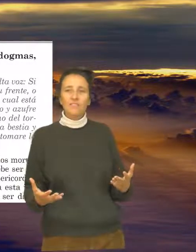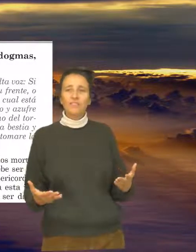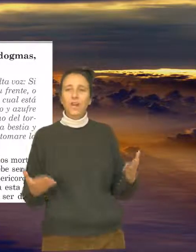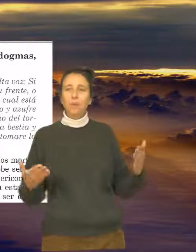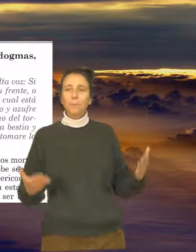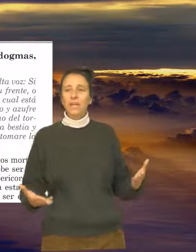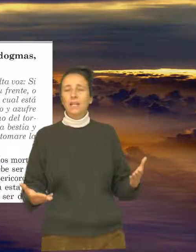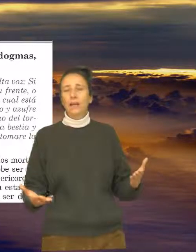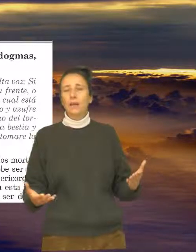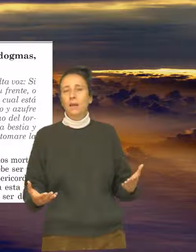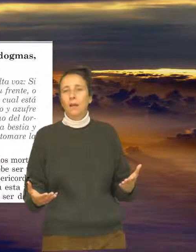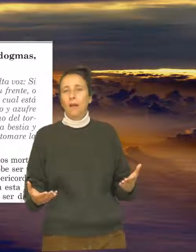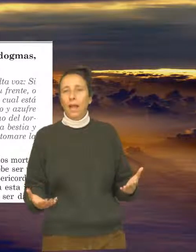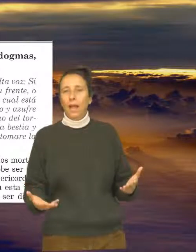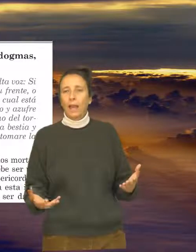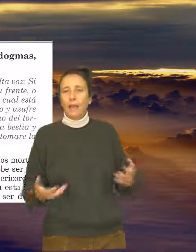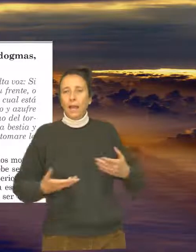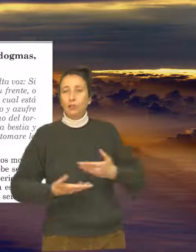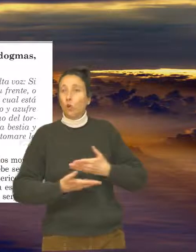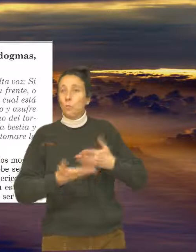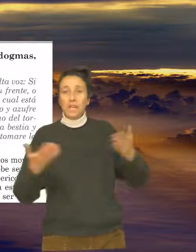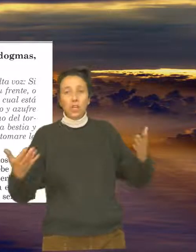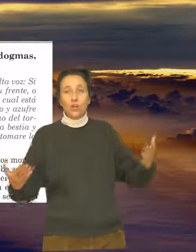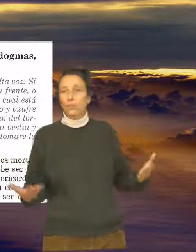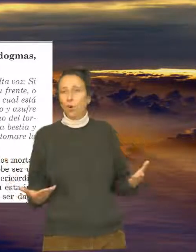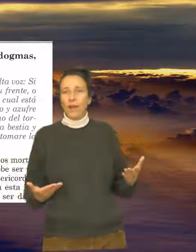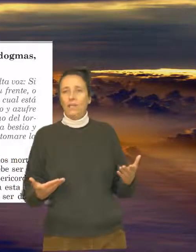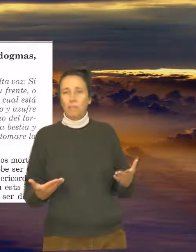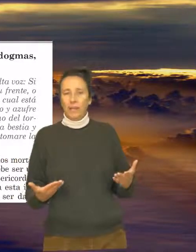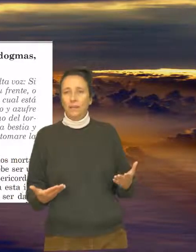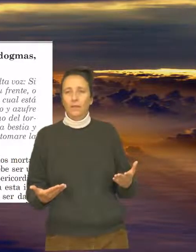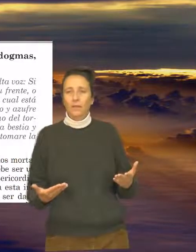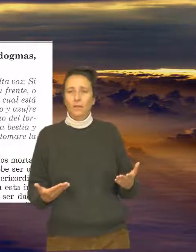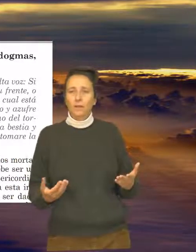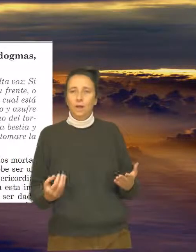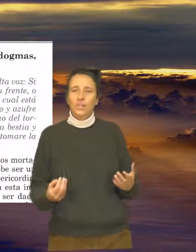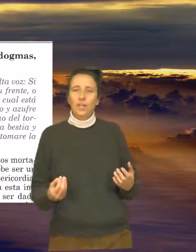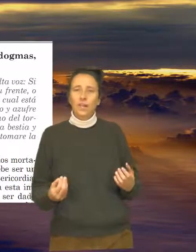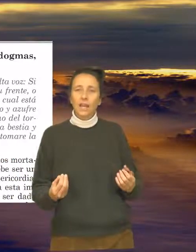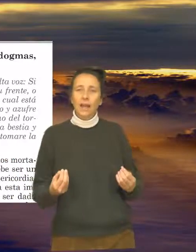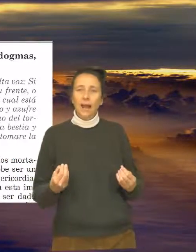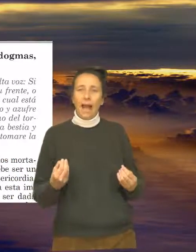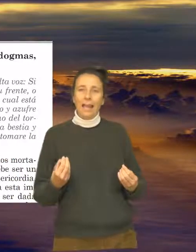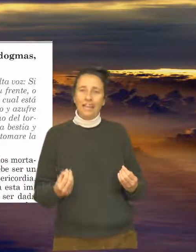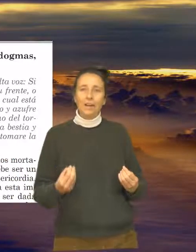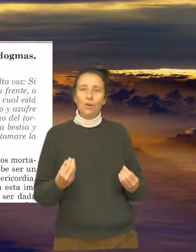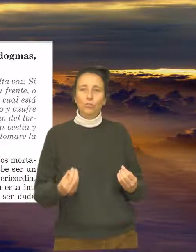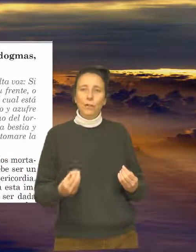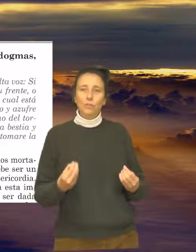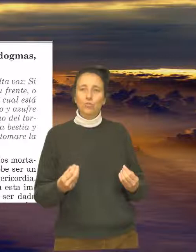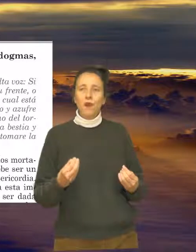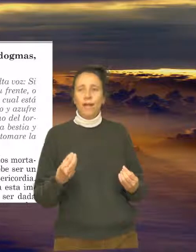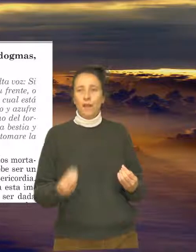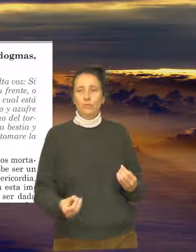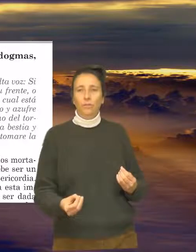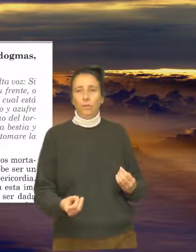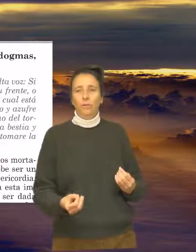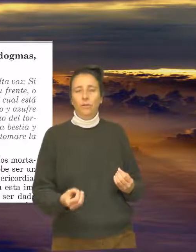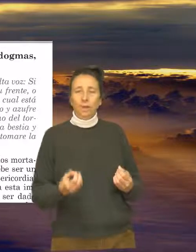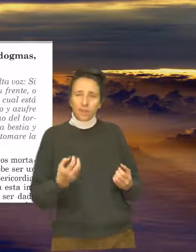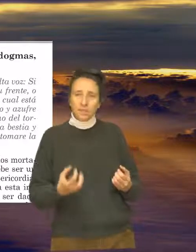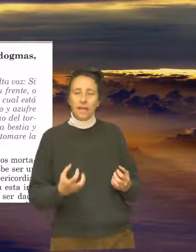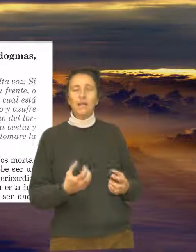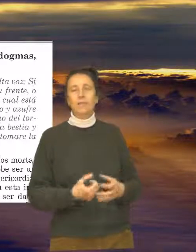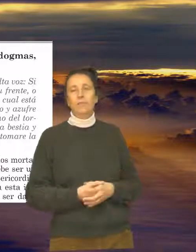de la verdad se convierta en el dominio de todas las mentes. Así que aquí encontramos una